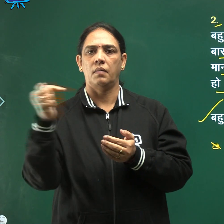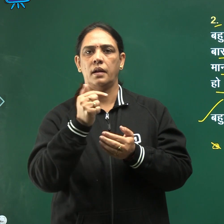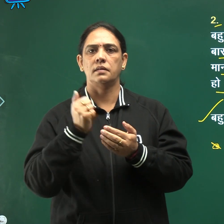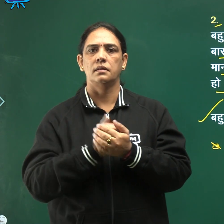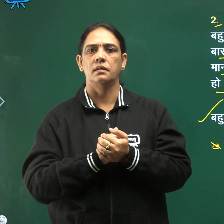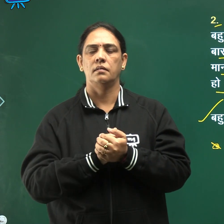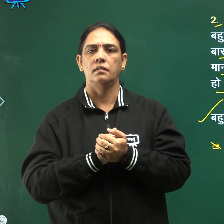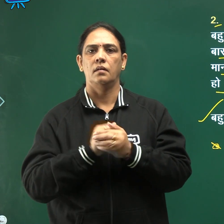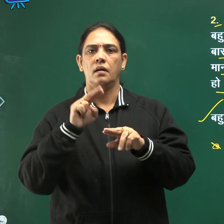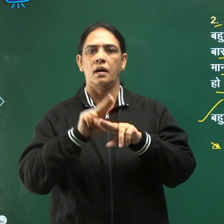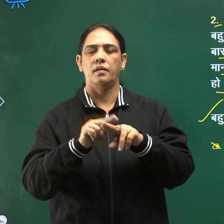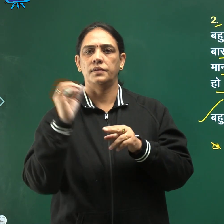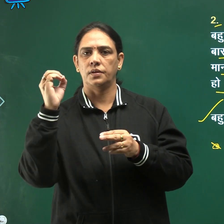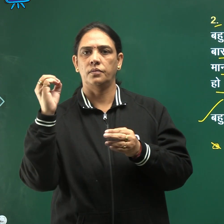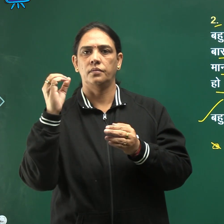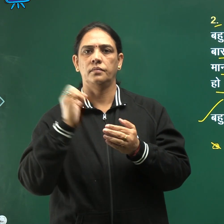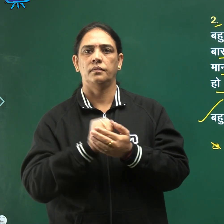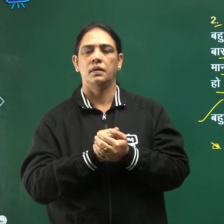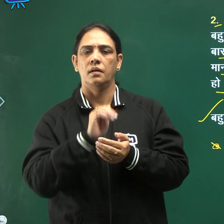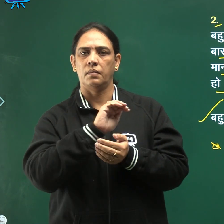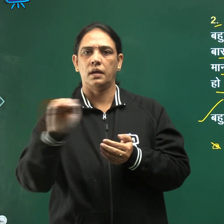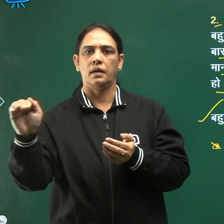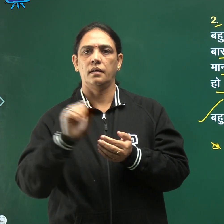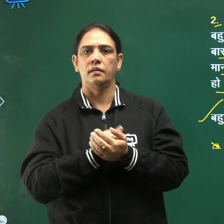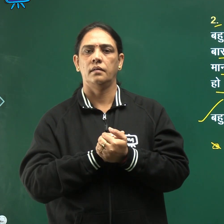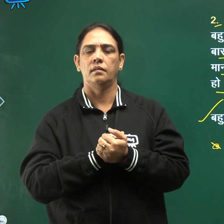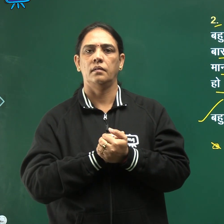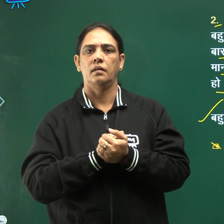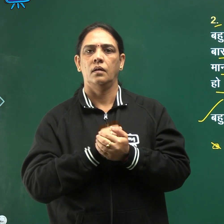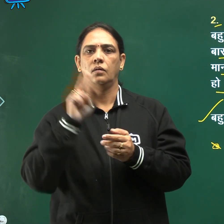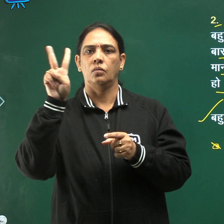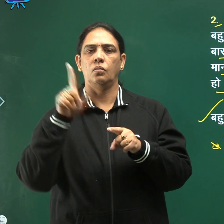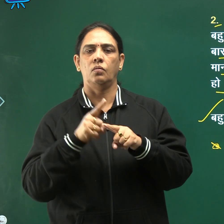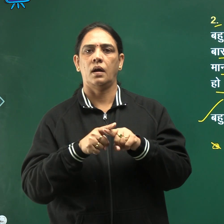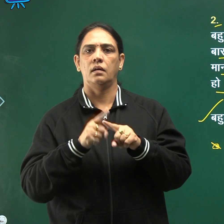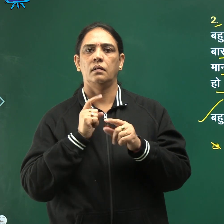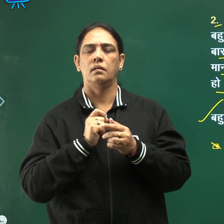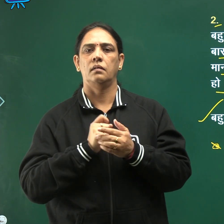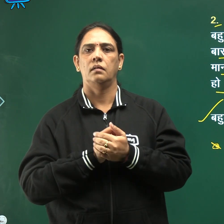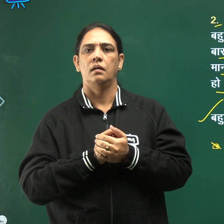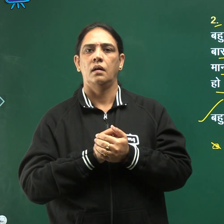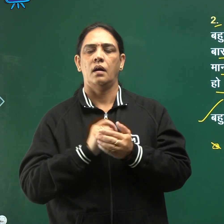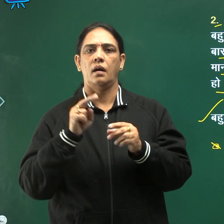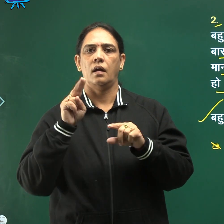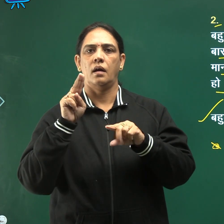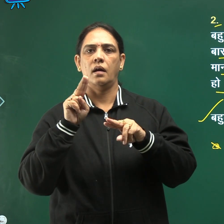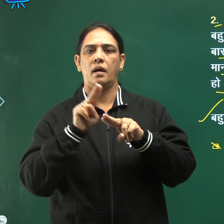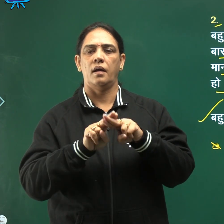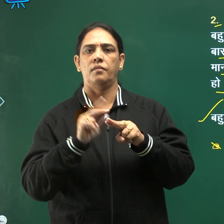माइनस F0 बटे 2 गुणा F1